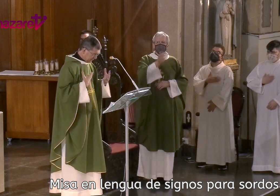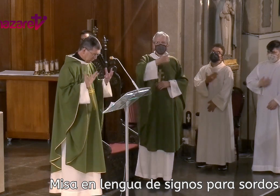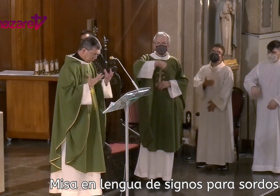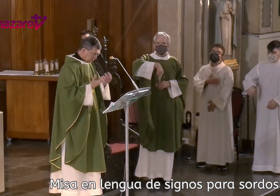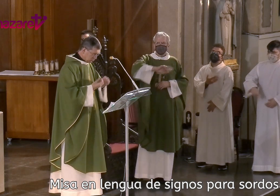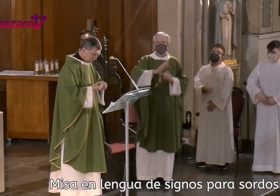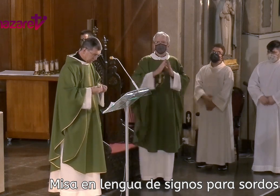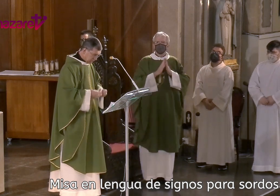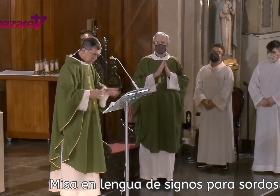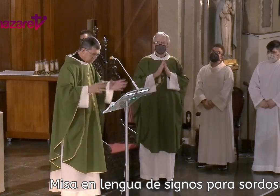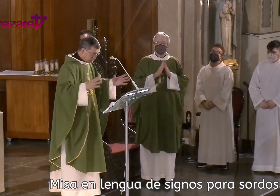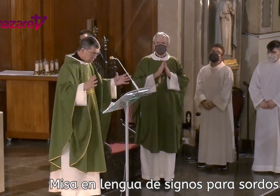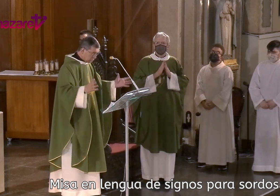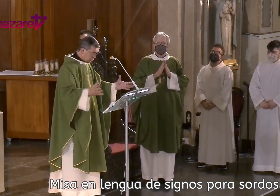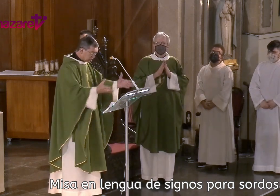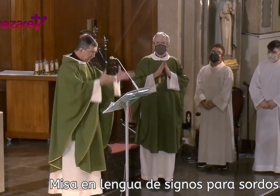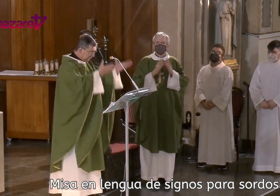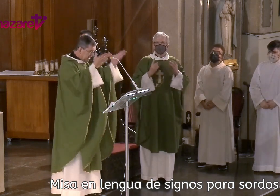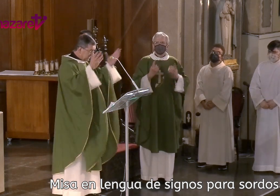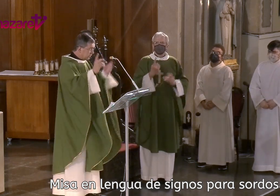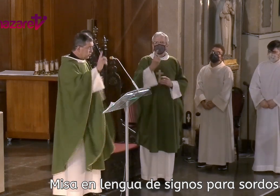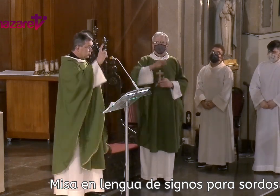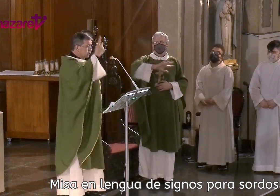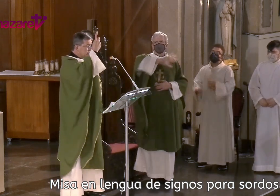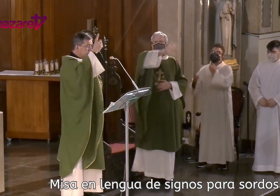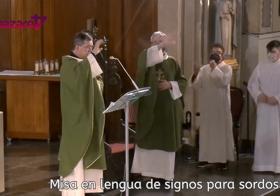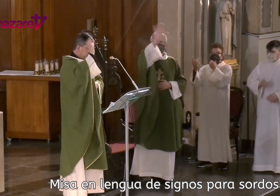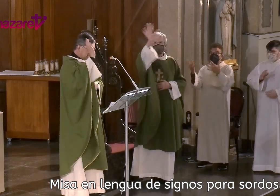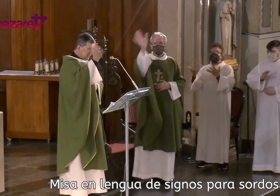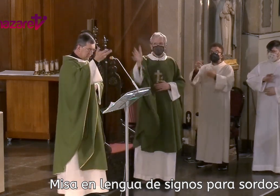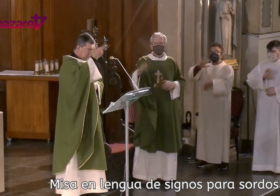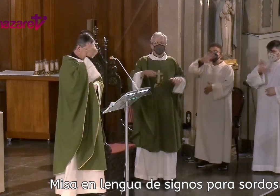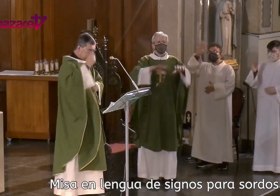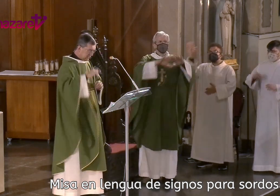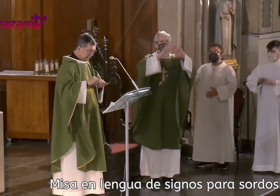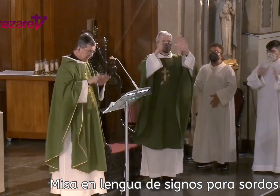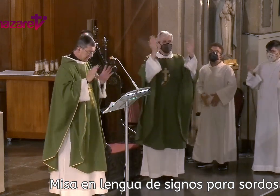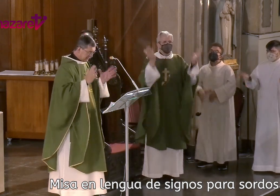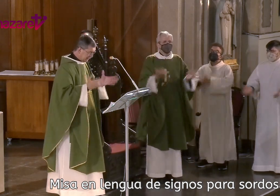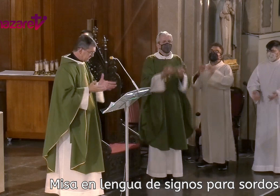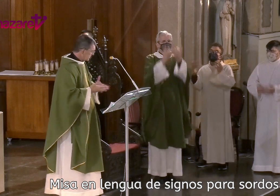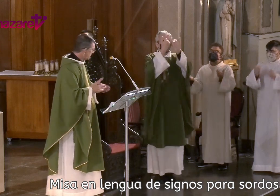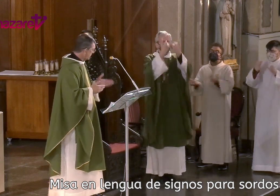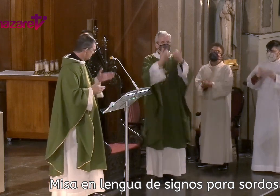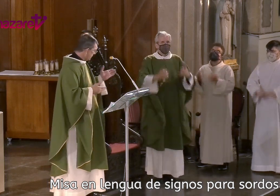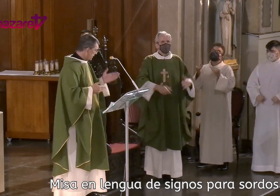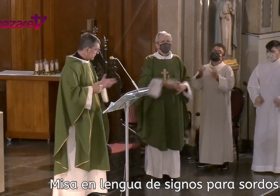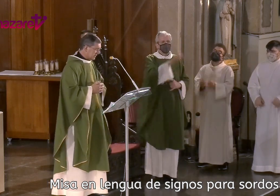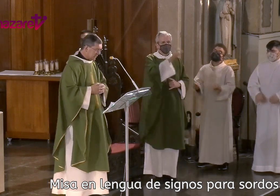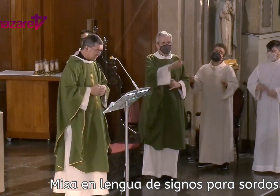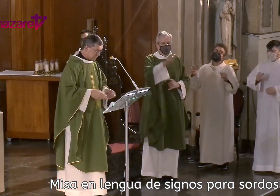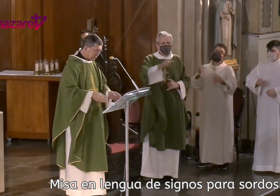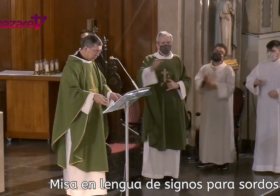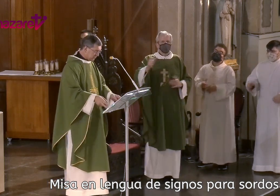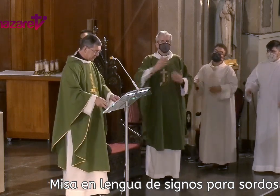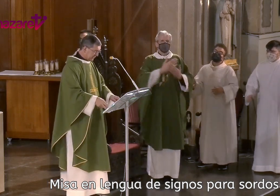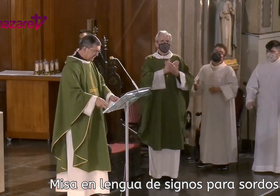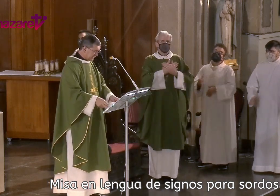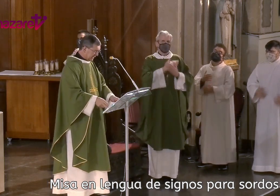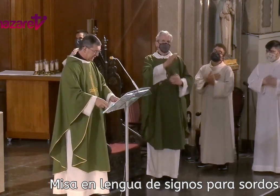piedad. Gloria a Dios en el cielo y en la tierra, paz al hombre que ame